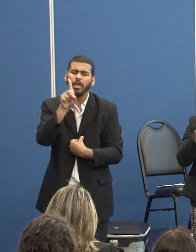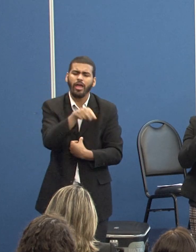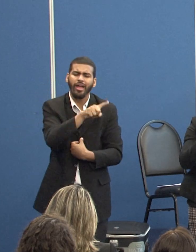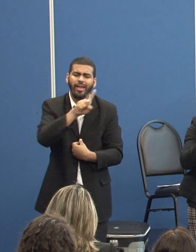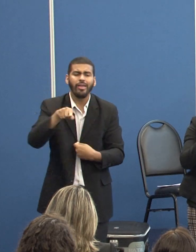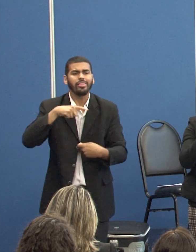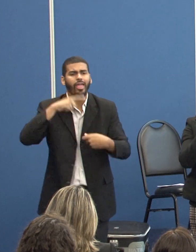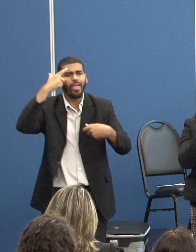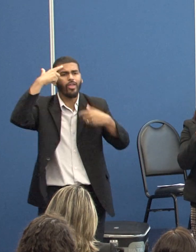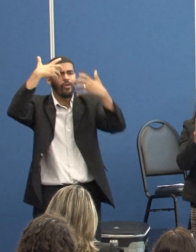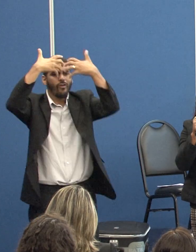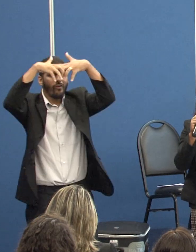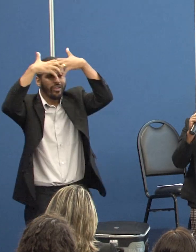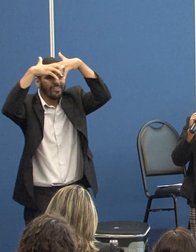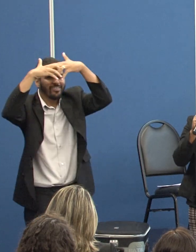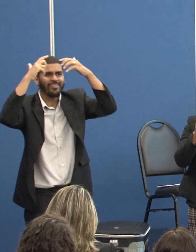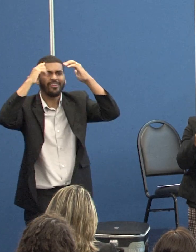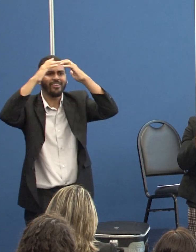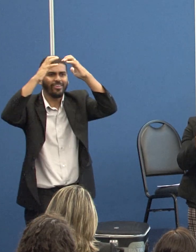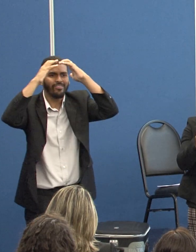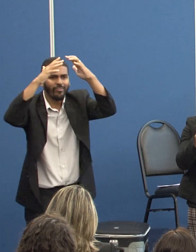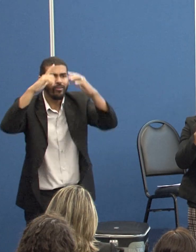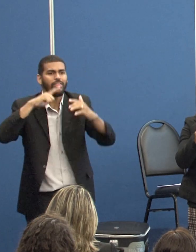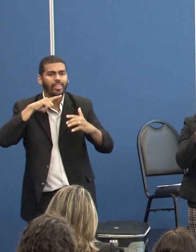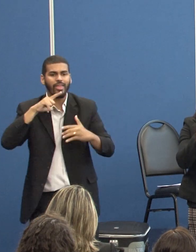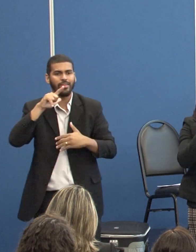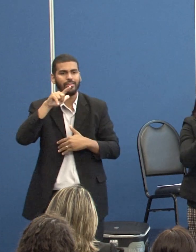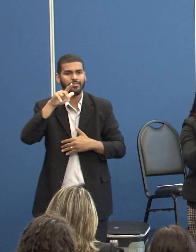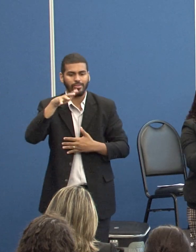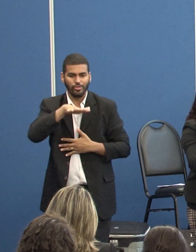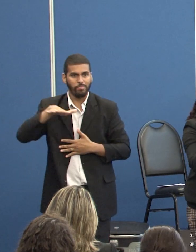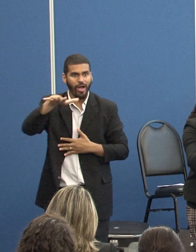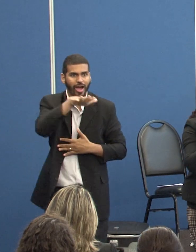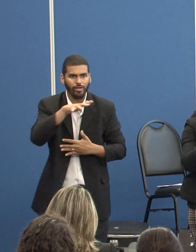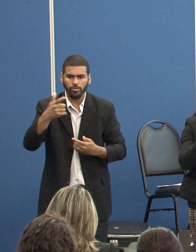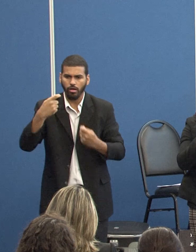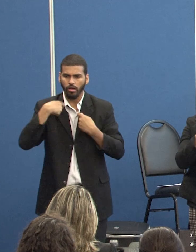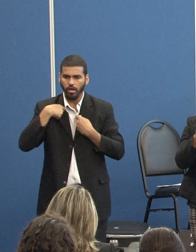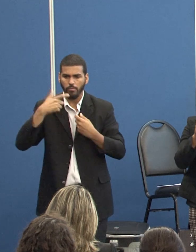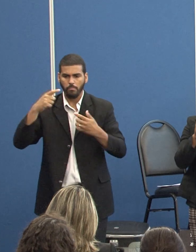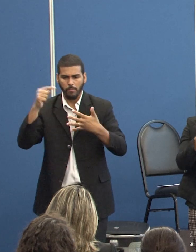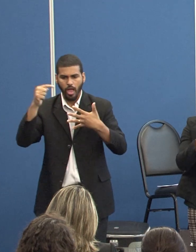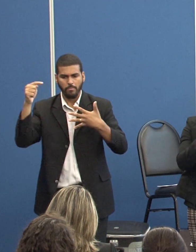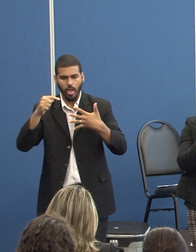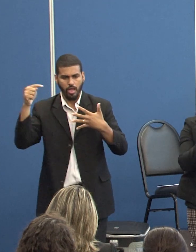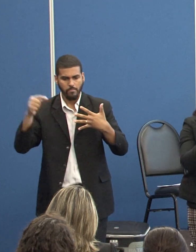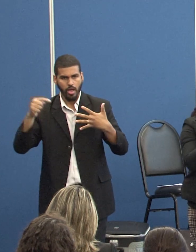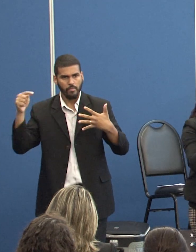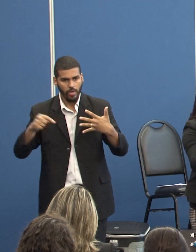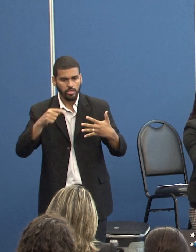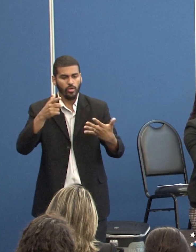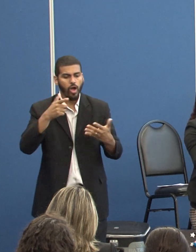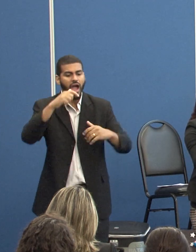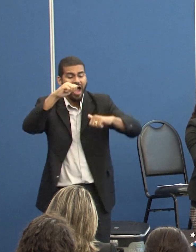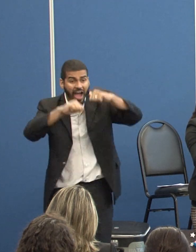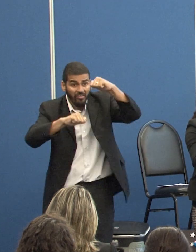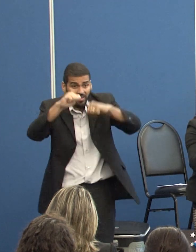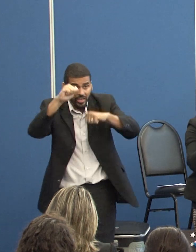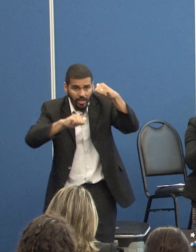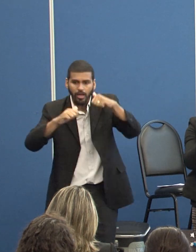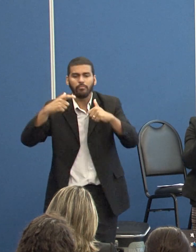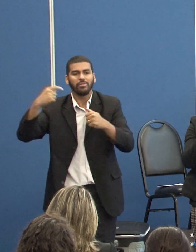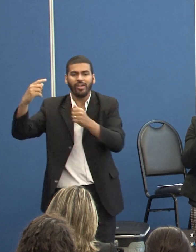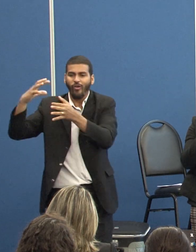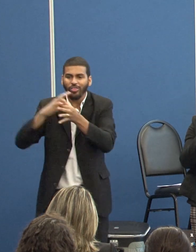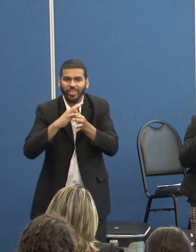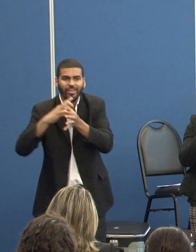questões motoras, eu estou trabalhando questão espacial. Então, a avaliação é isso, ela está presente em todos os contextos. Somente é necessário que a gente tenha